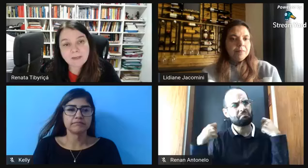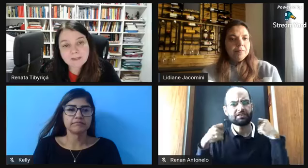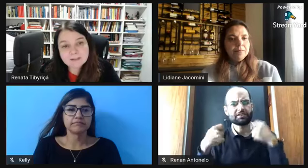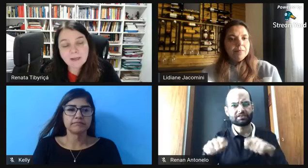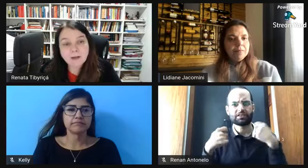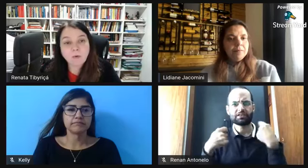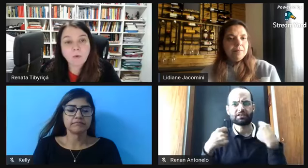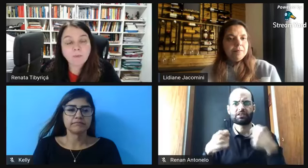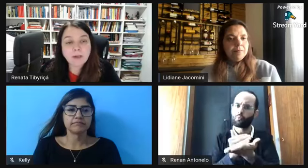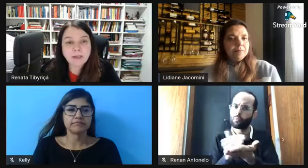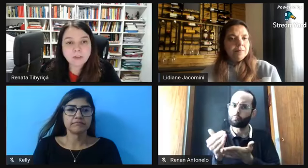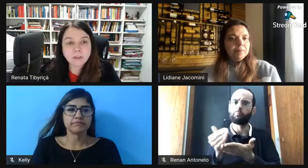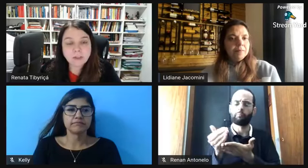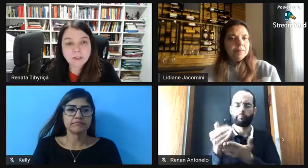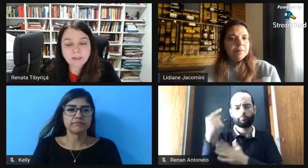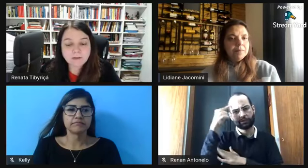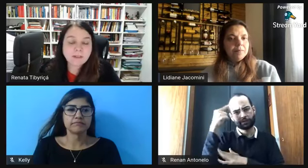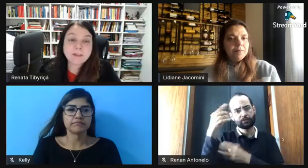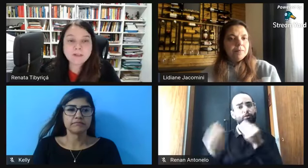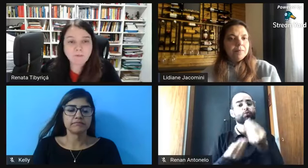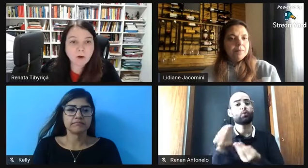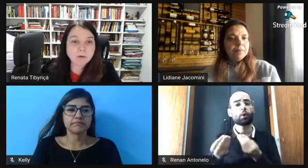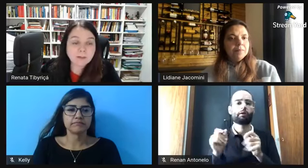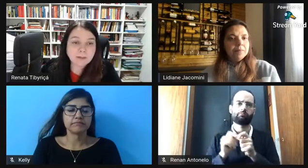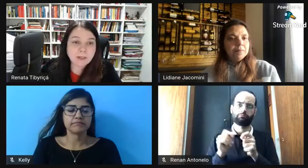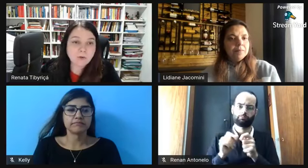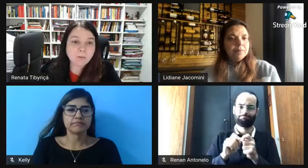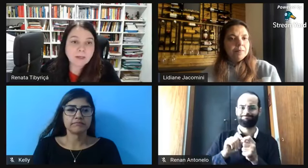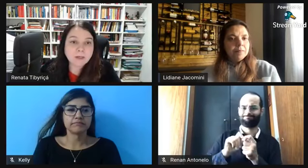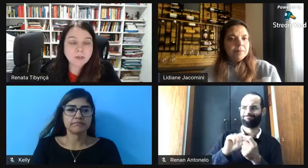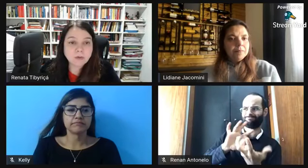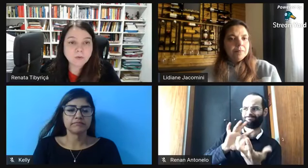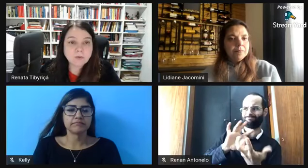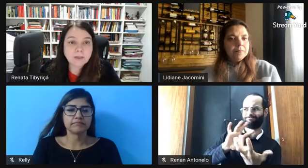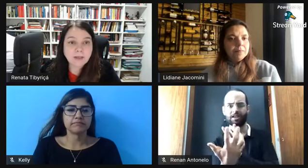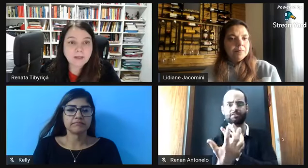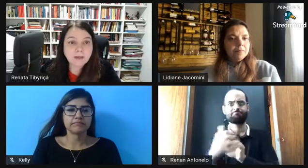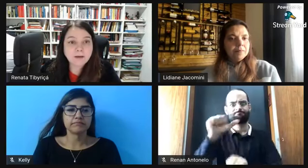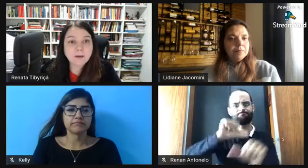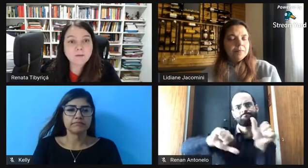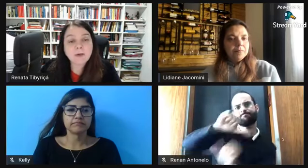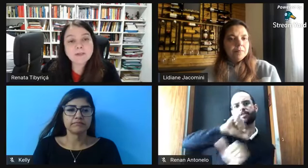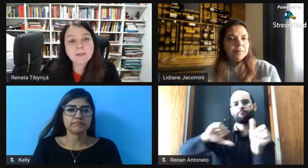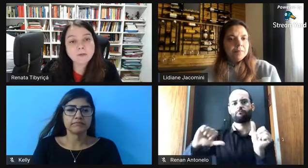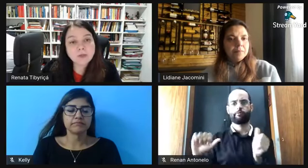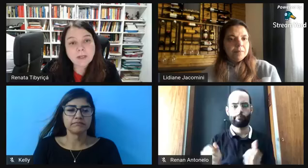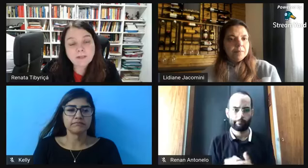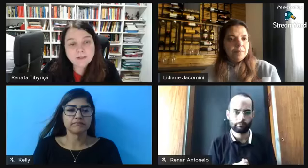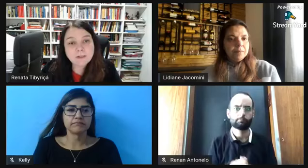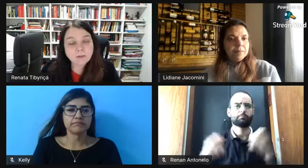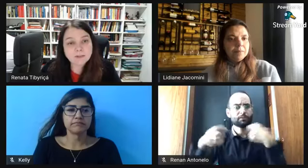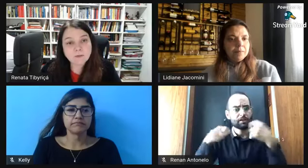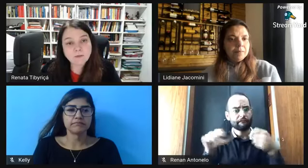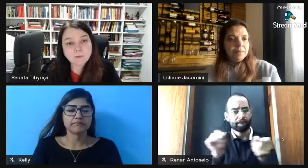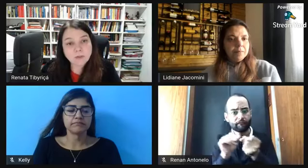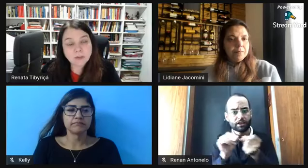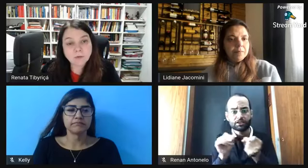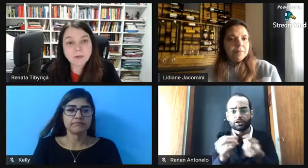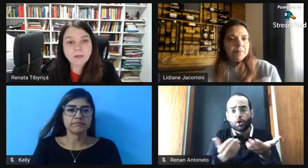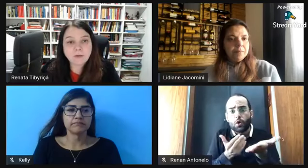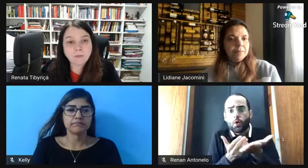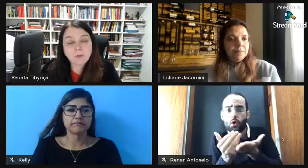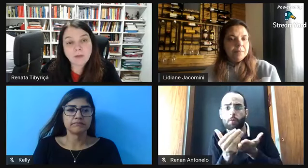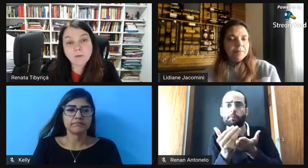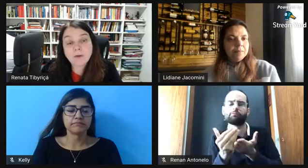começar a pensar como é que a gente transforma, né? E como é que a gente consegue fazer isso já desde a educação